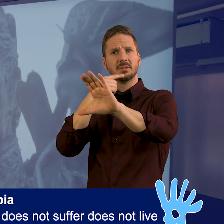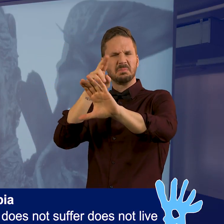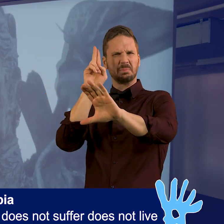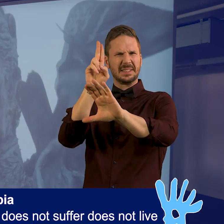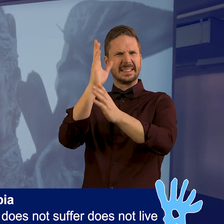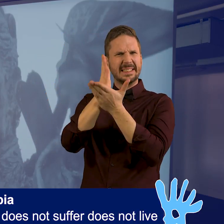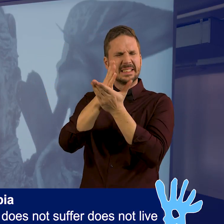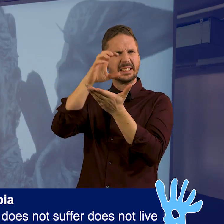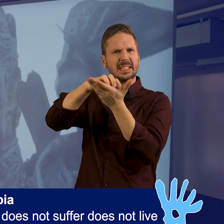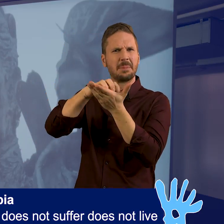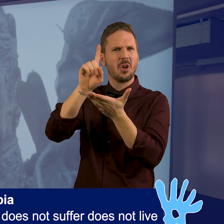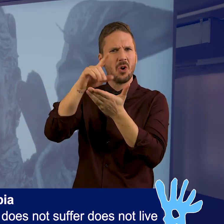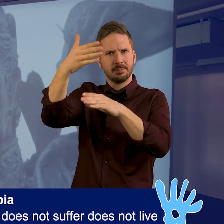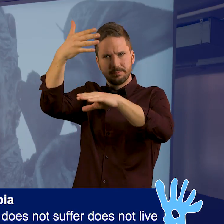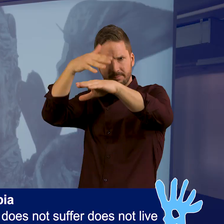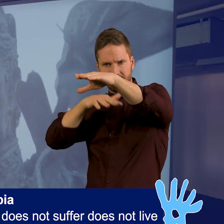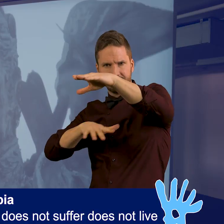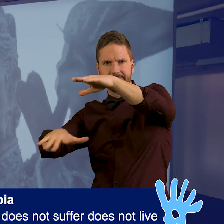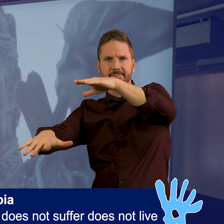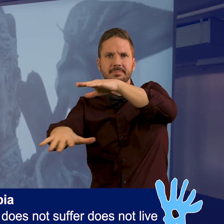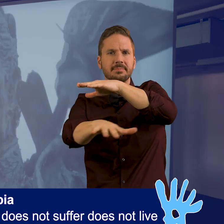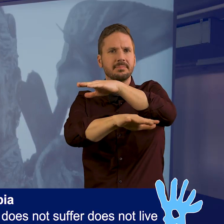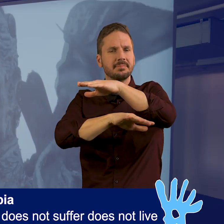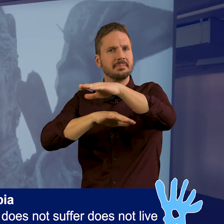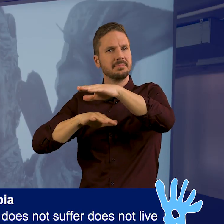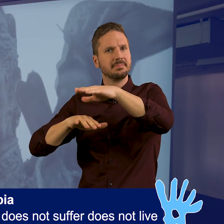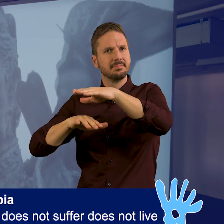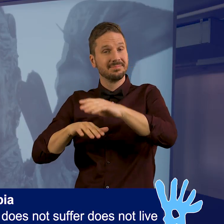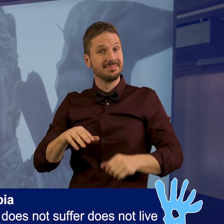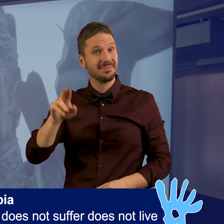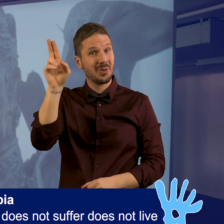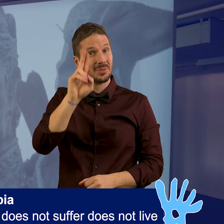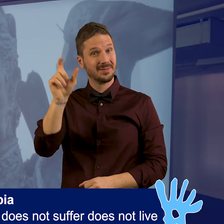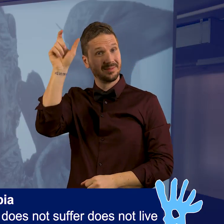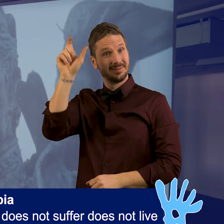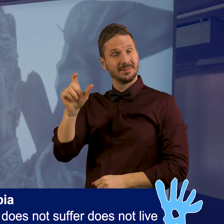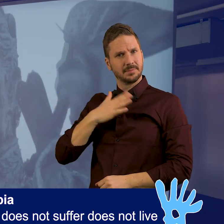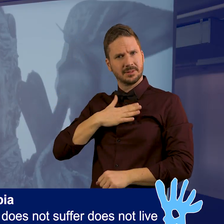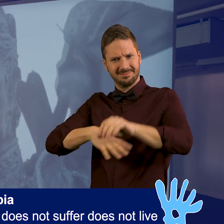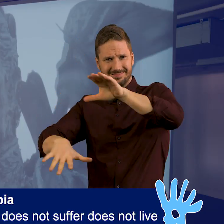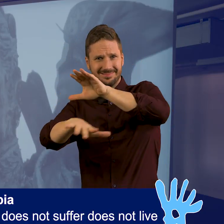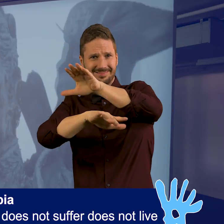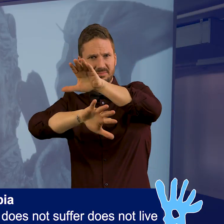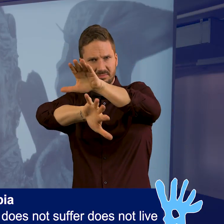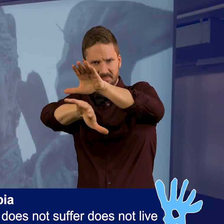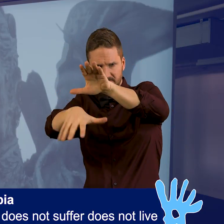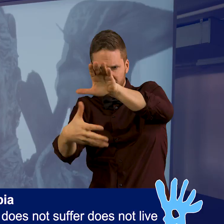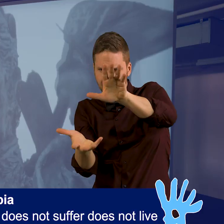olika sociala laddningar. I Carlos Castros konst blir samtiden synlig när han laddar om objekt